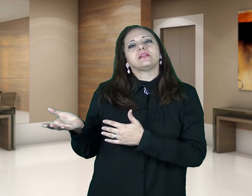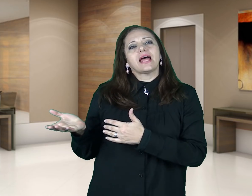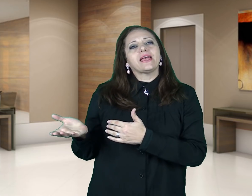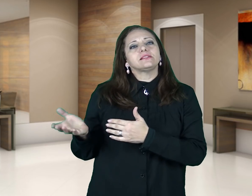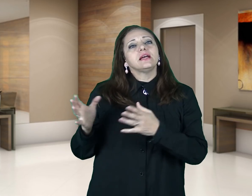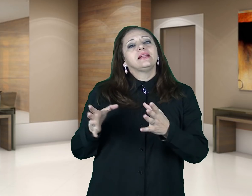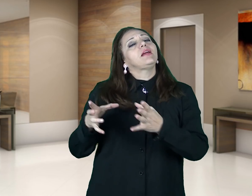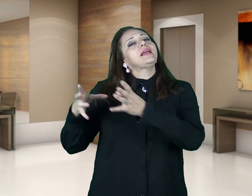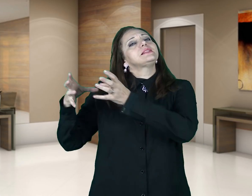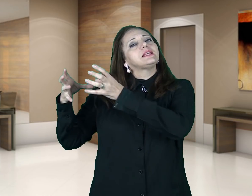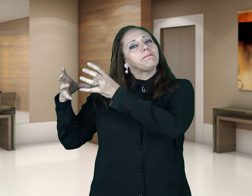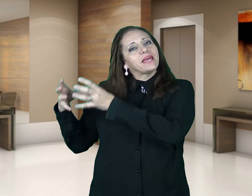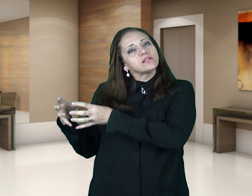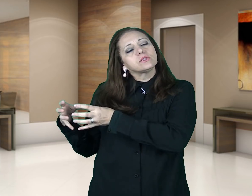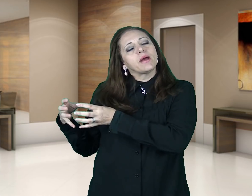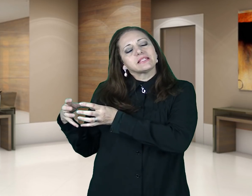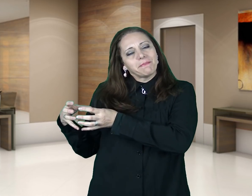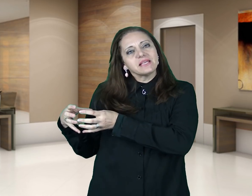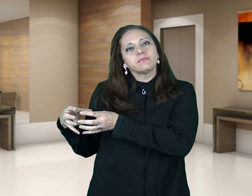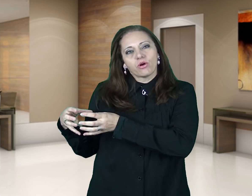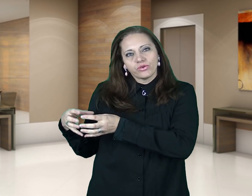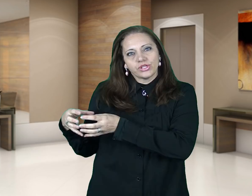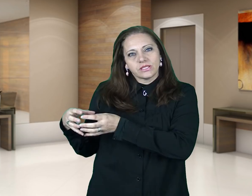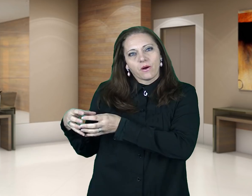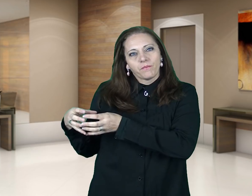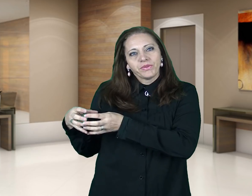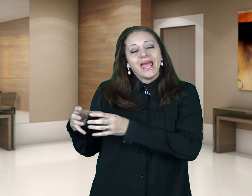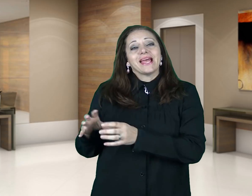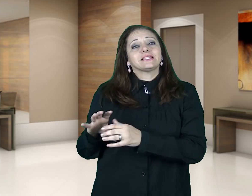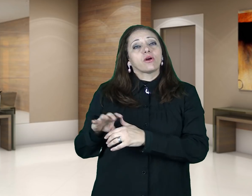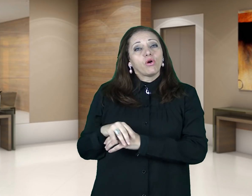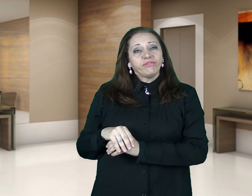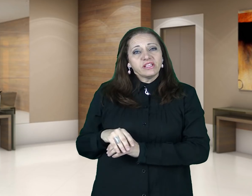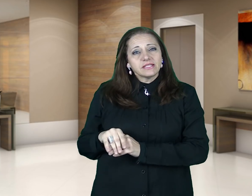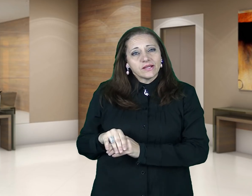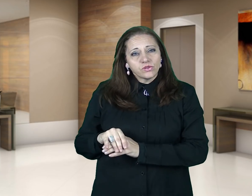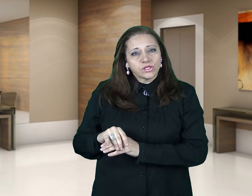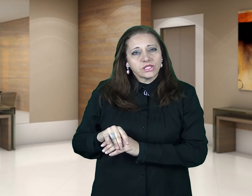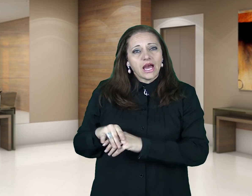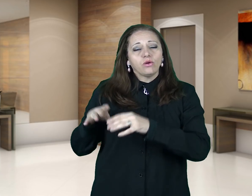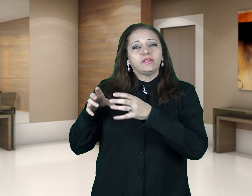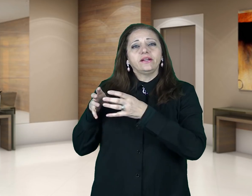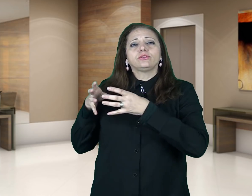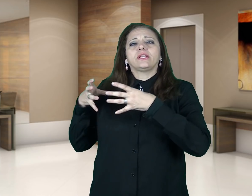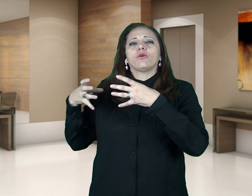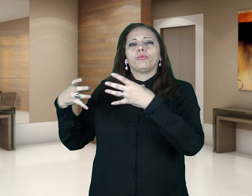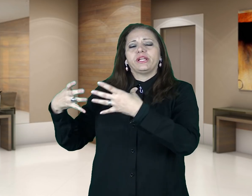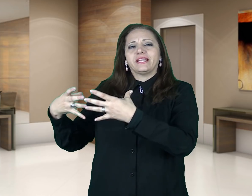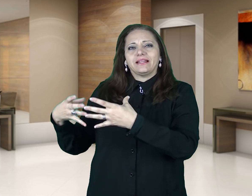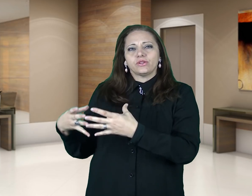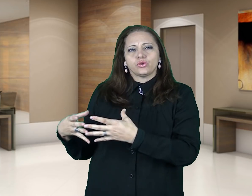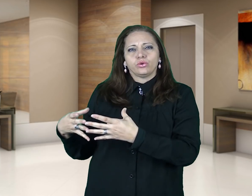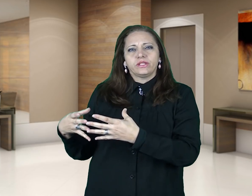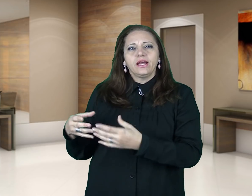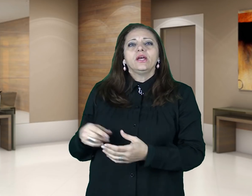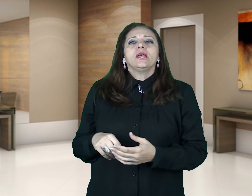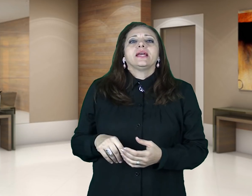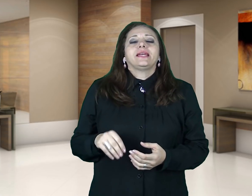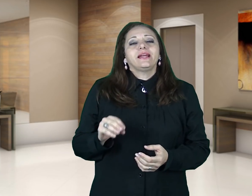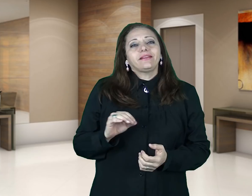de sinais tem essa mesma condição, essa convenção social dentro da comunidade surda